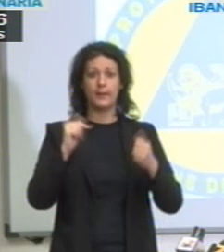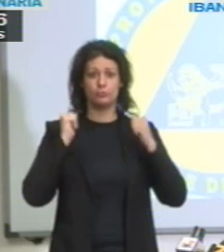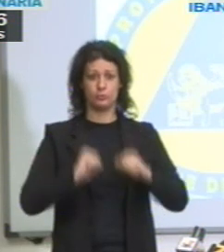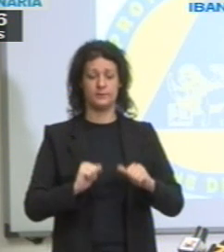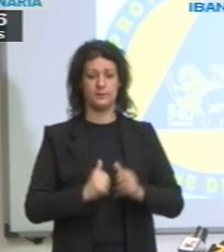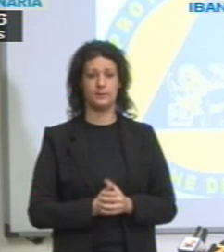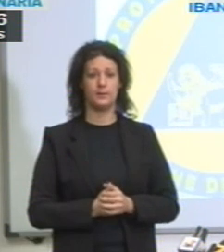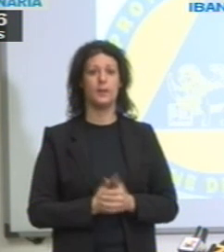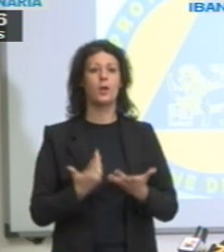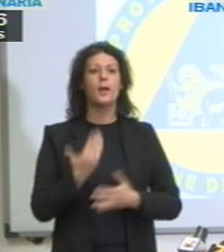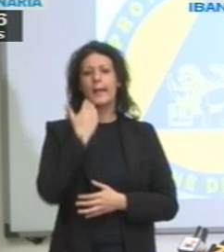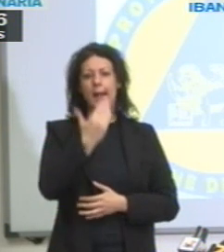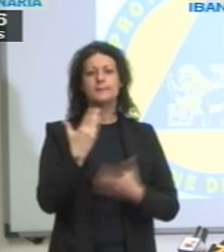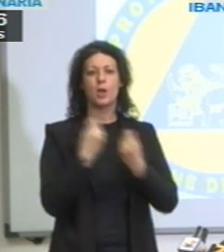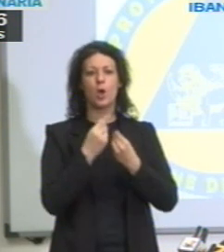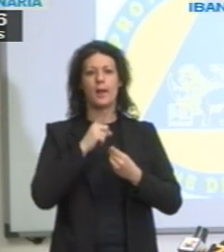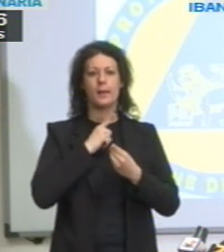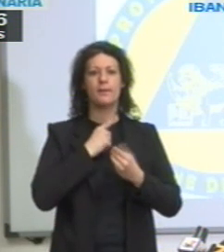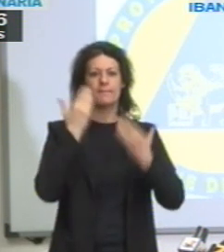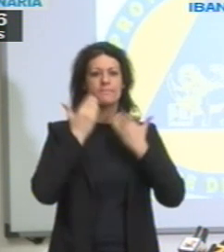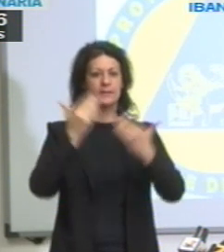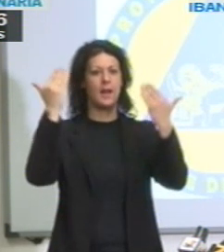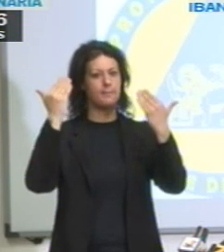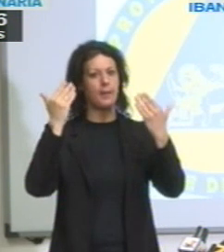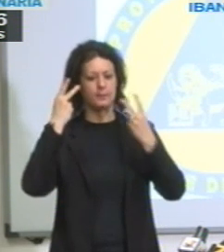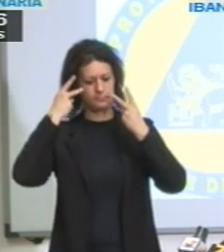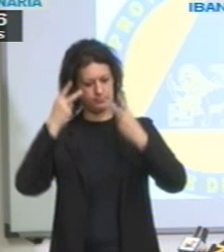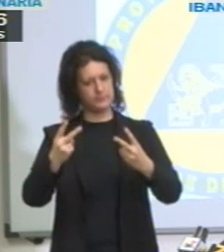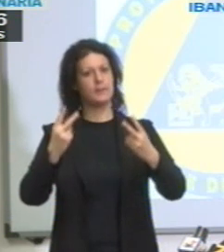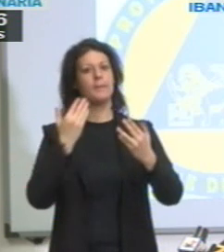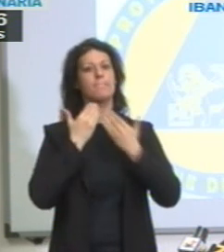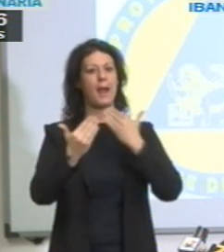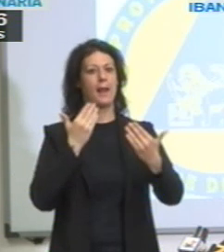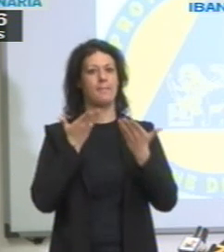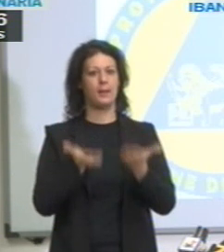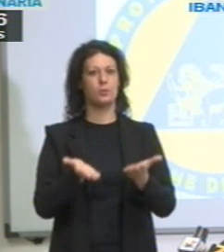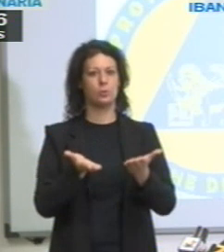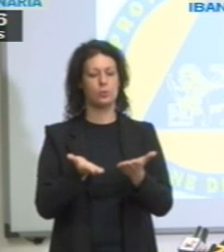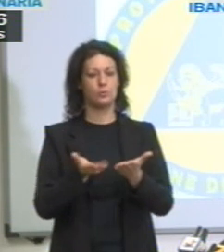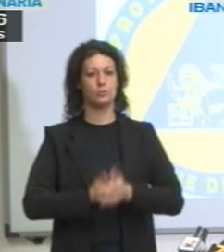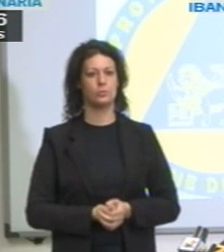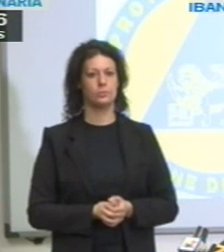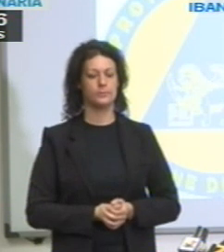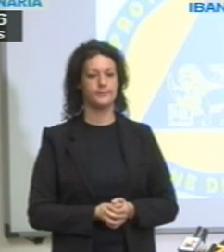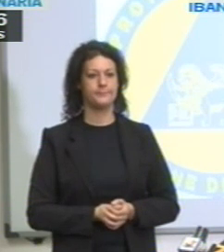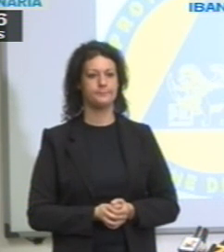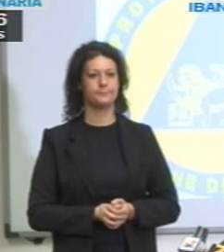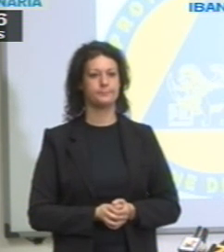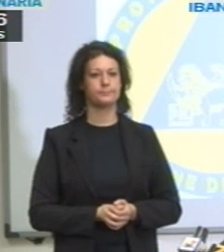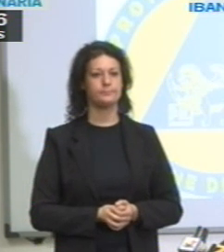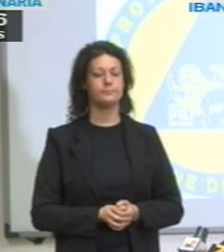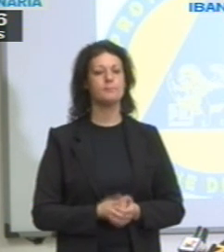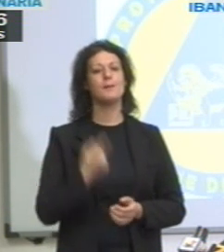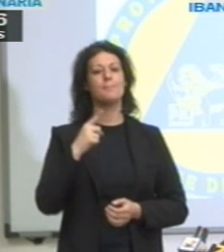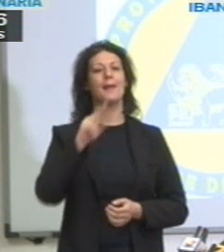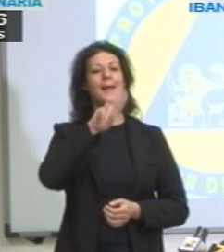Grazie ai miei colleghi si è acceso un riflettore sul Parlamento, che non è roba da poco in questi momenti. Dall'altro ti dico che rispetto alle